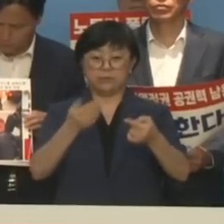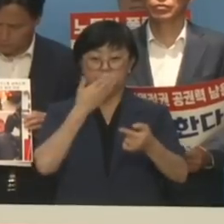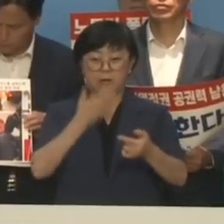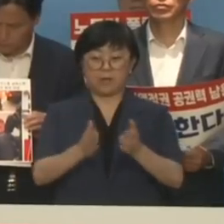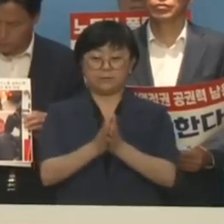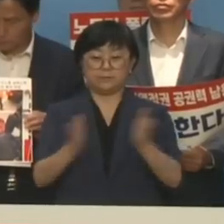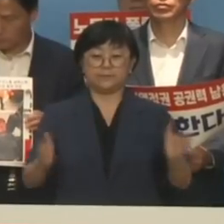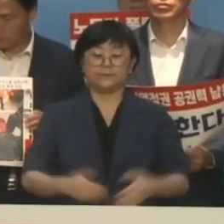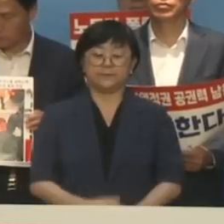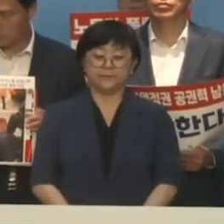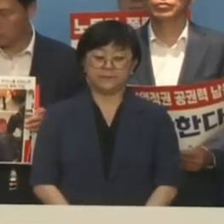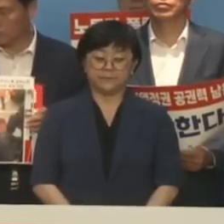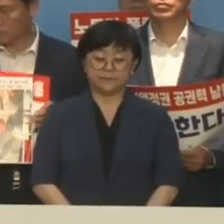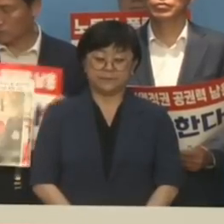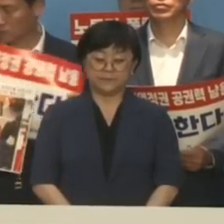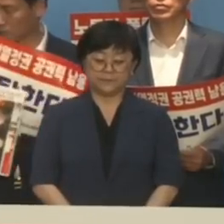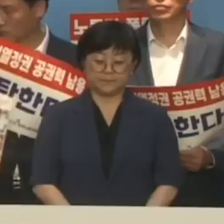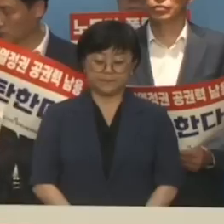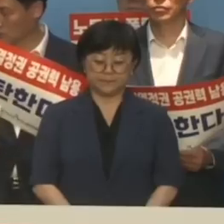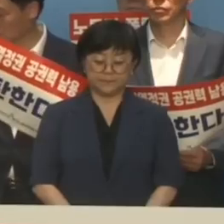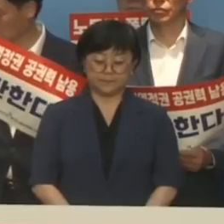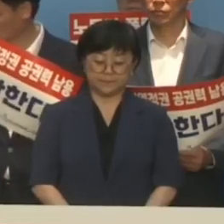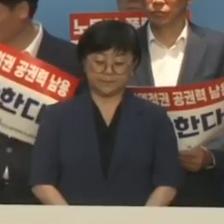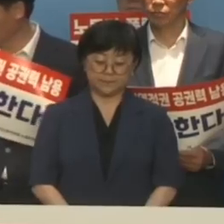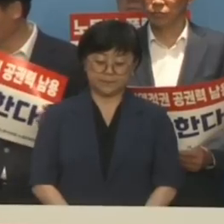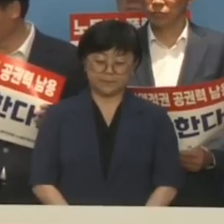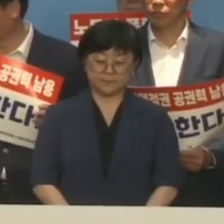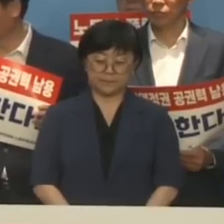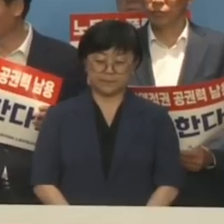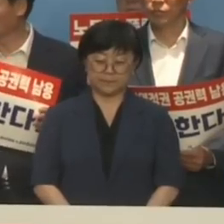들어감을 알려드리겠습니다. 예.